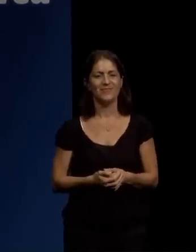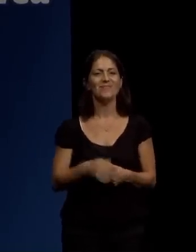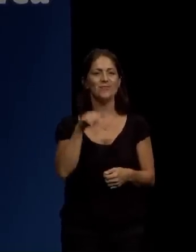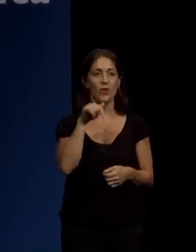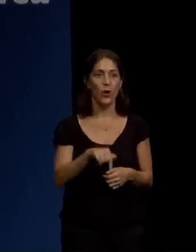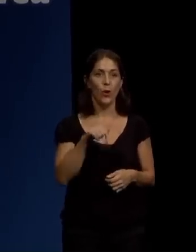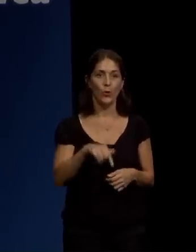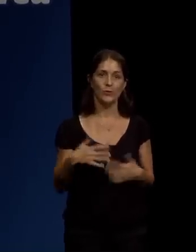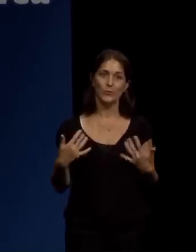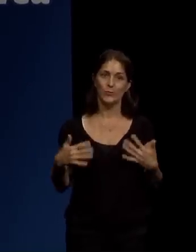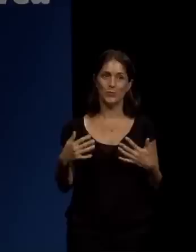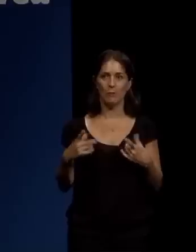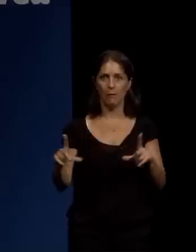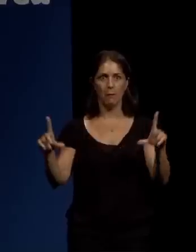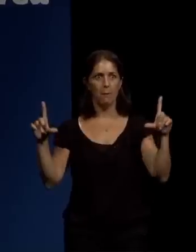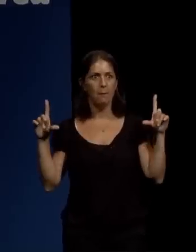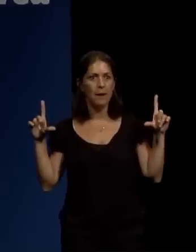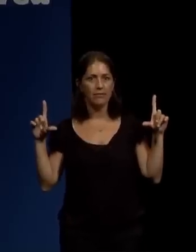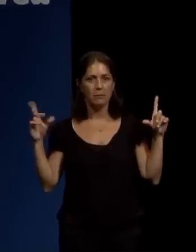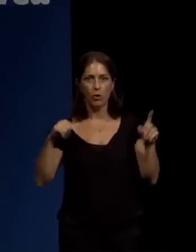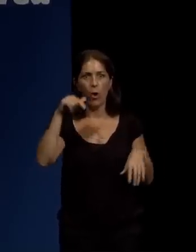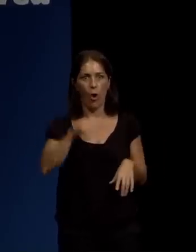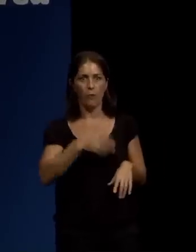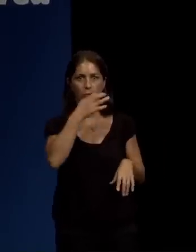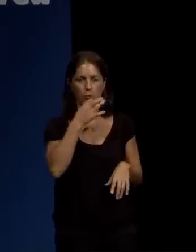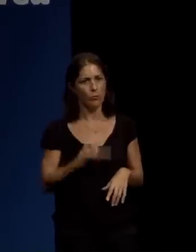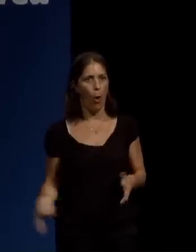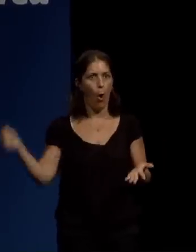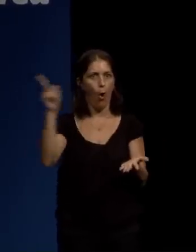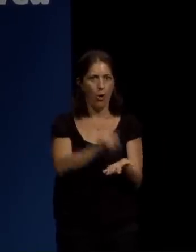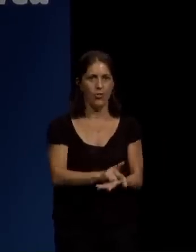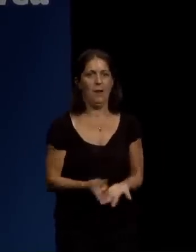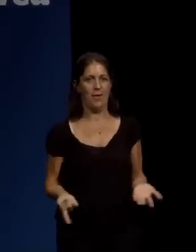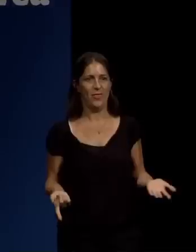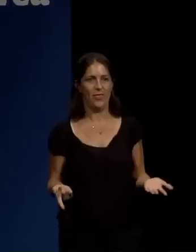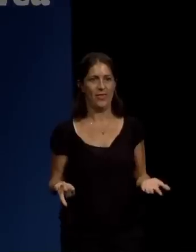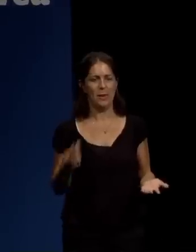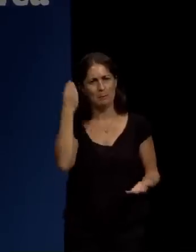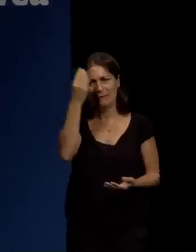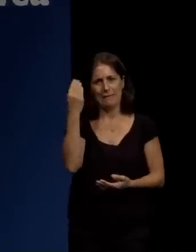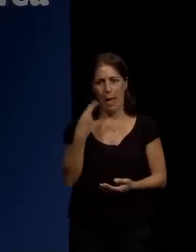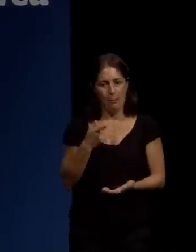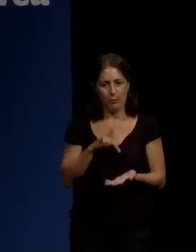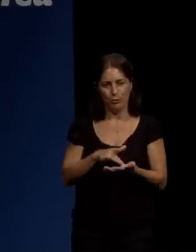unha comparecencia en plasma. Pensei que era imposible, non, fixérono de novo.